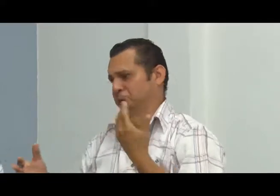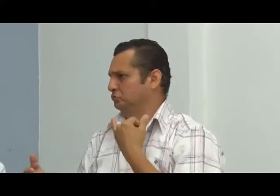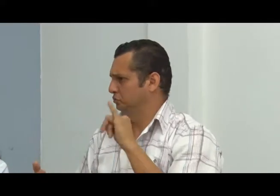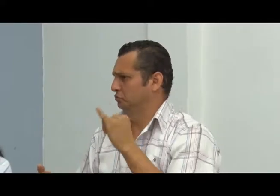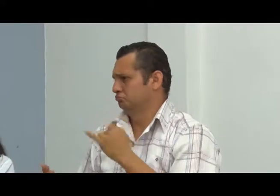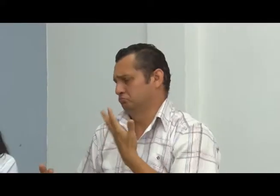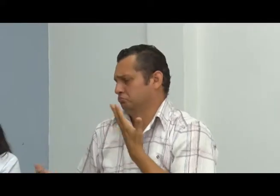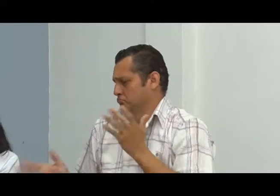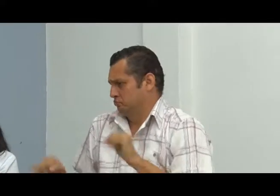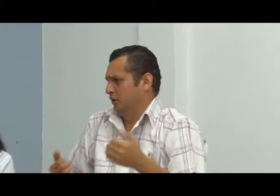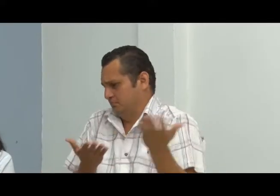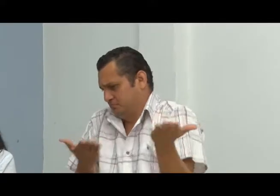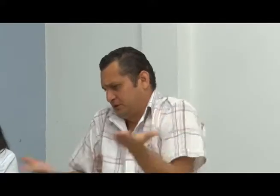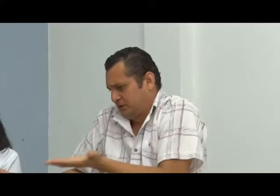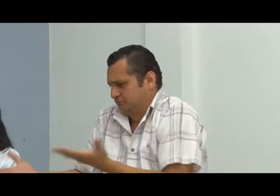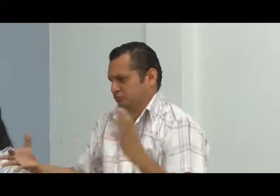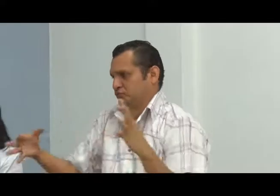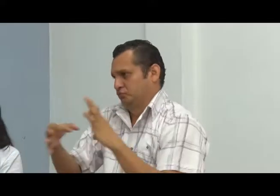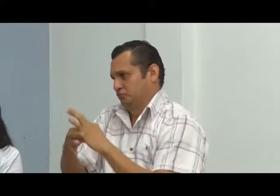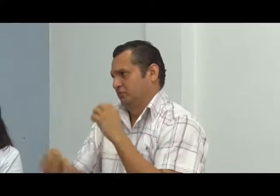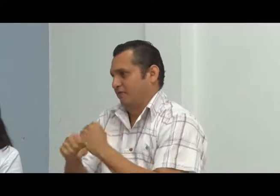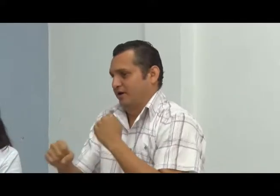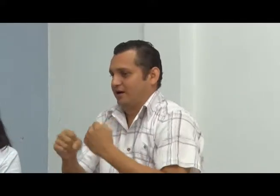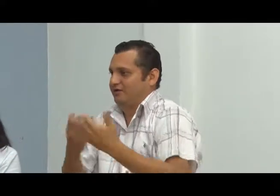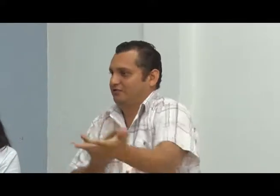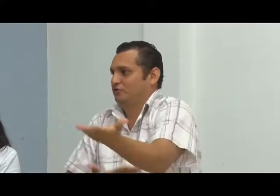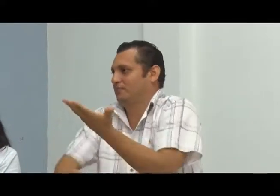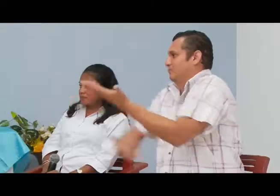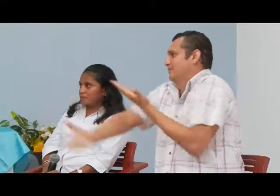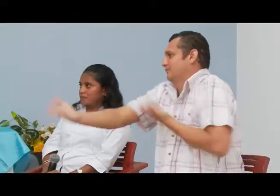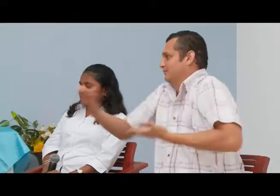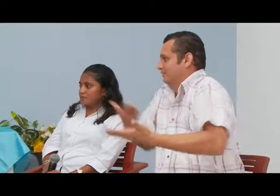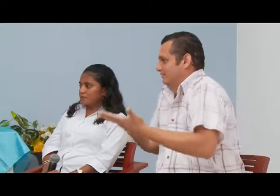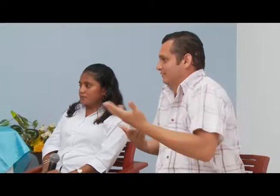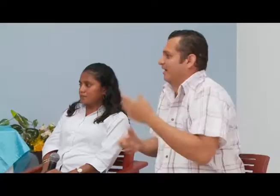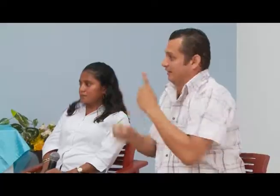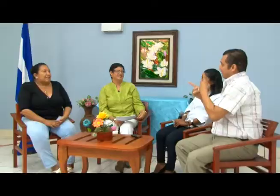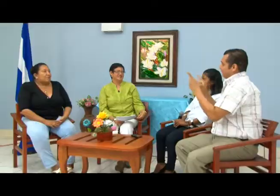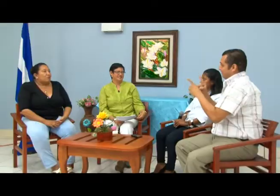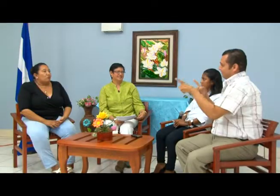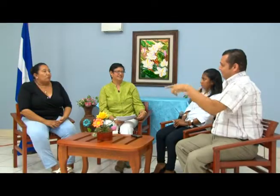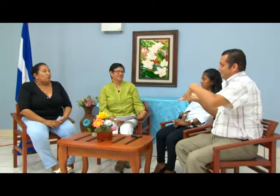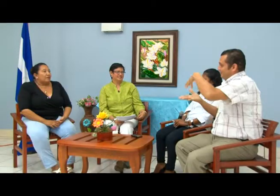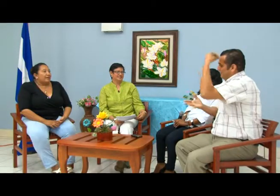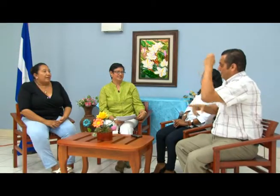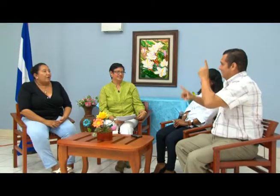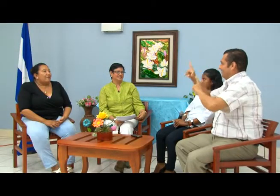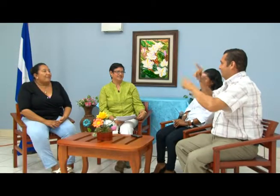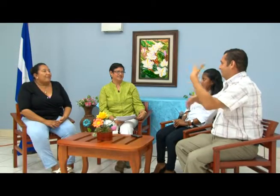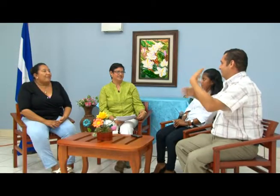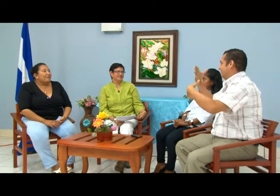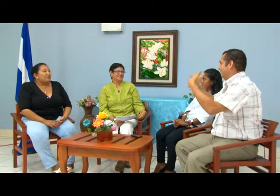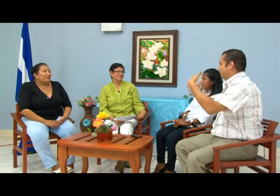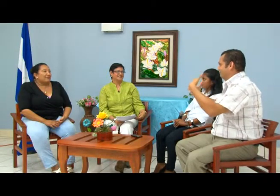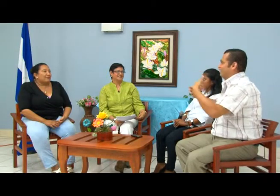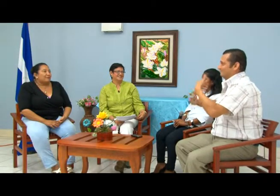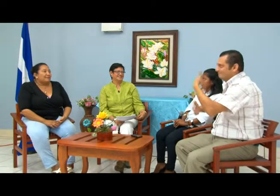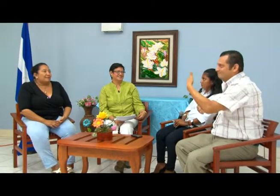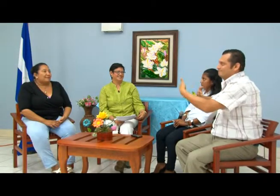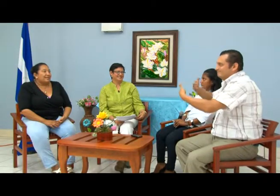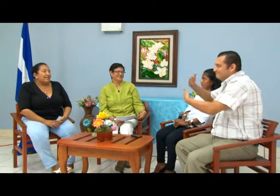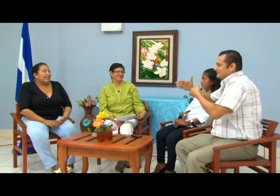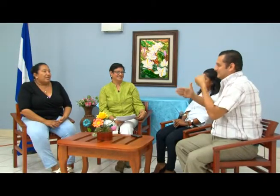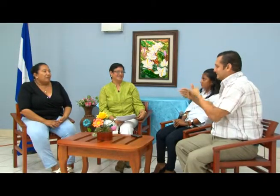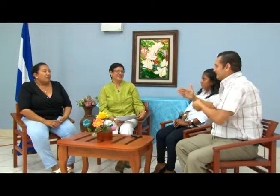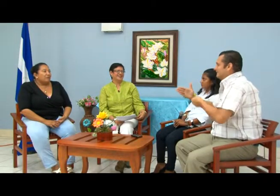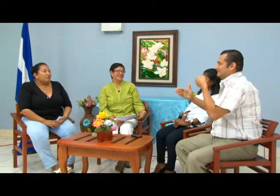sordo ya no estaba, yo me sentía bien. Ya ellos tenían trabajo con ellos, ya estábamos juntos, ya ellos habían aprendido también lenguaje